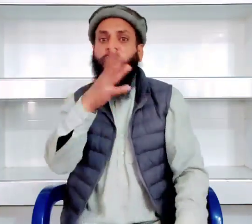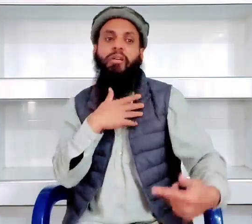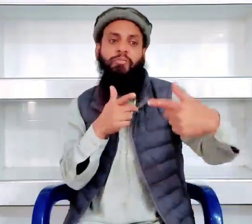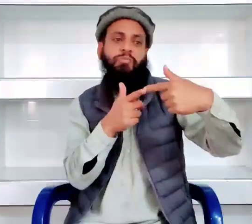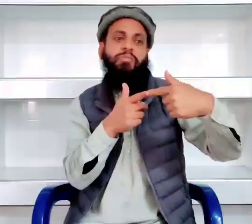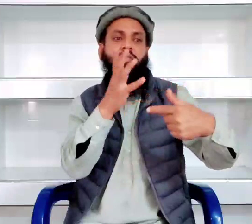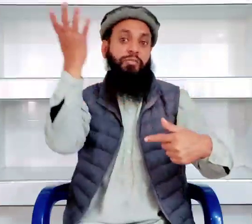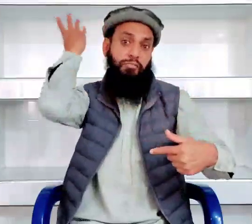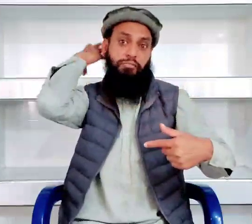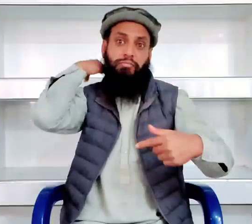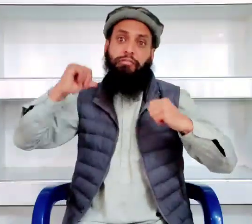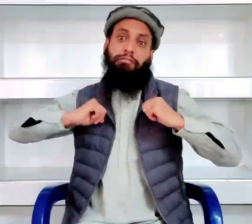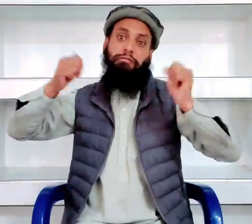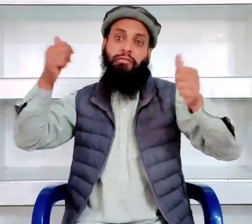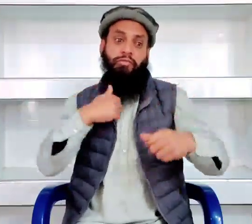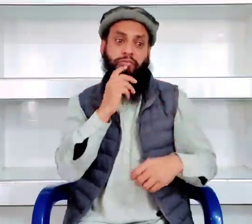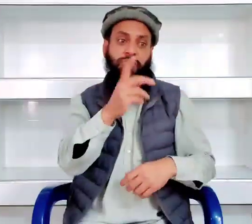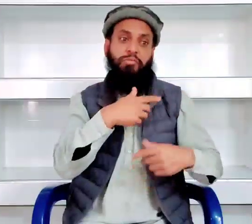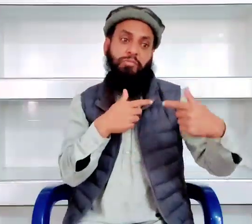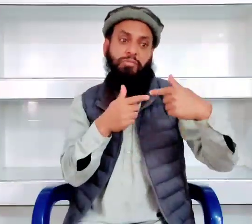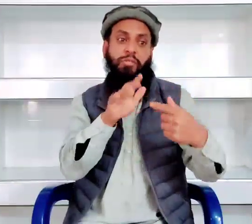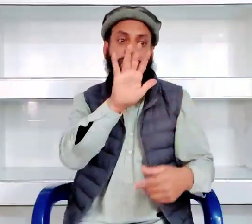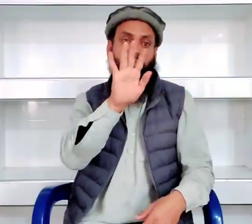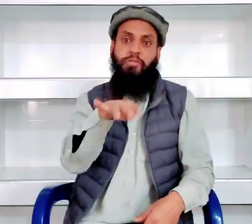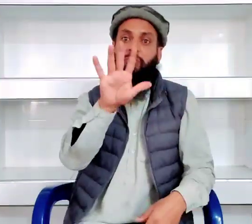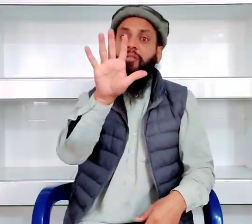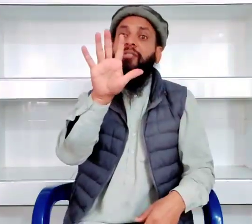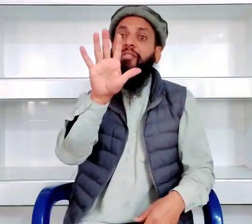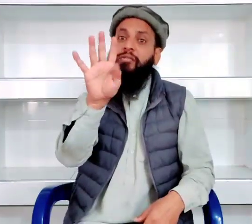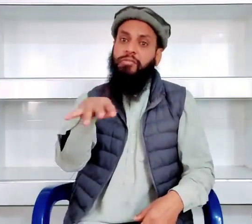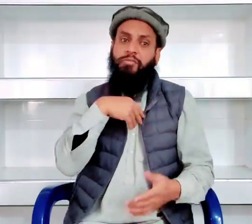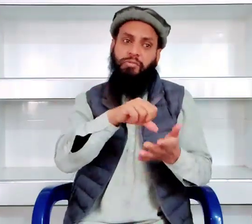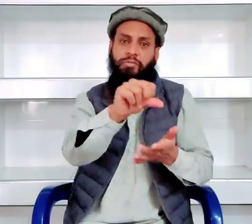ਸੌਦਾ ਇਹ ਕੀ ਹੈ ਔਰ ਬੰਦਾ ਵੀ ਇਹ ਕੀ ਹੈ ਔਰ ਉਹ